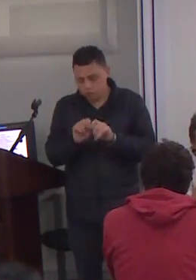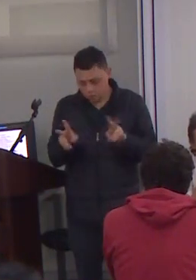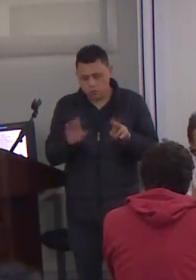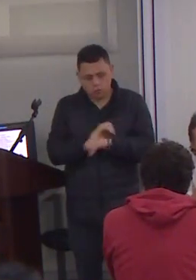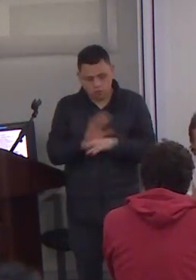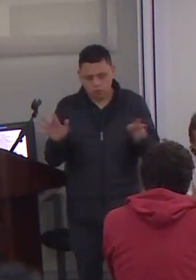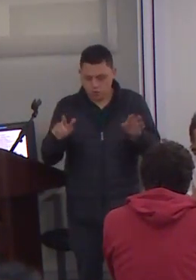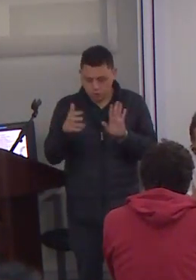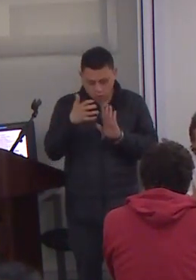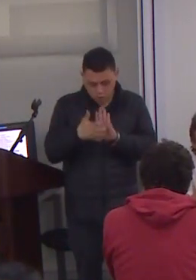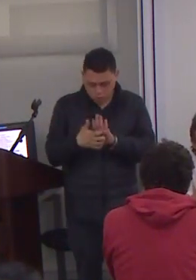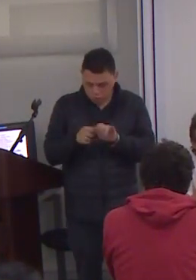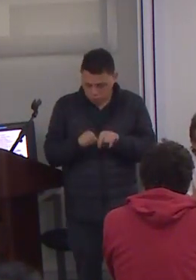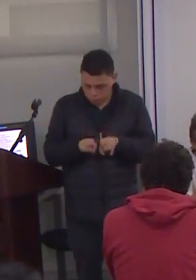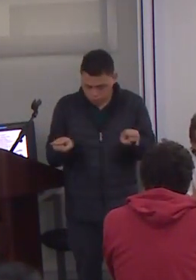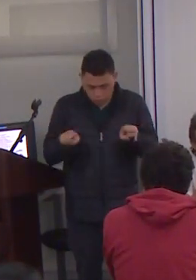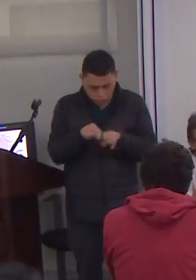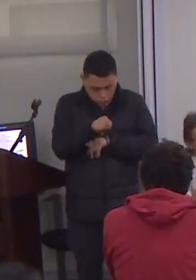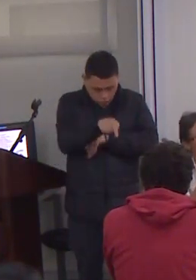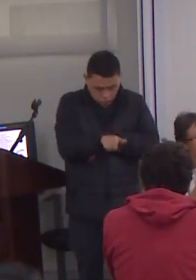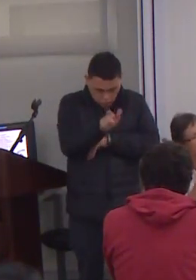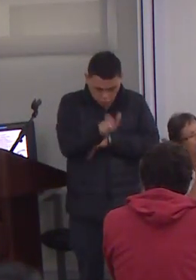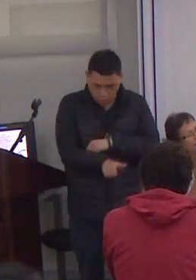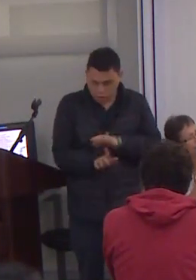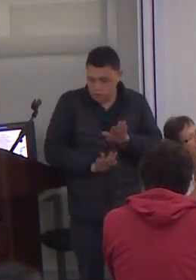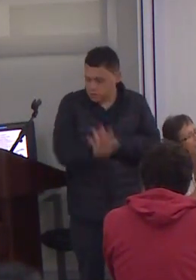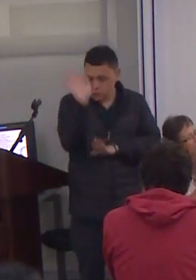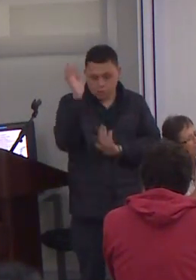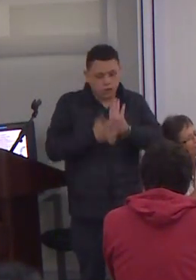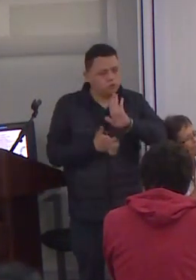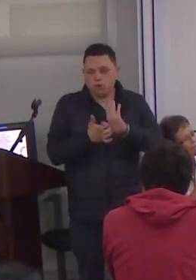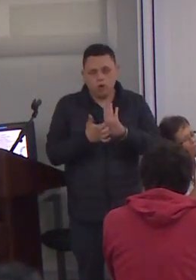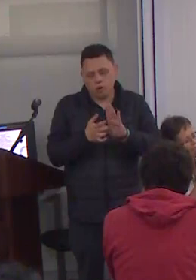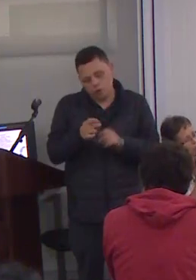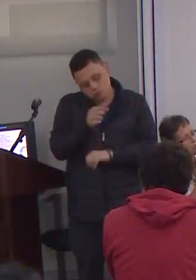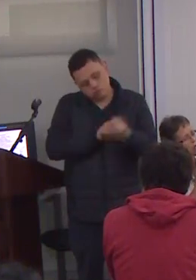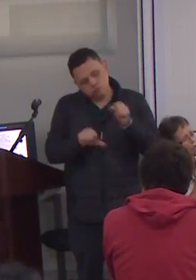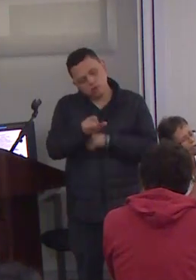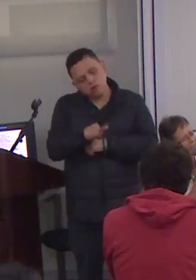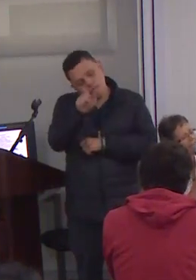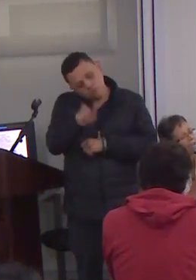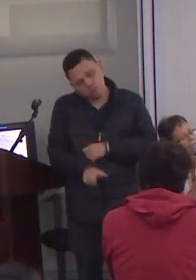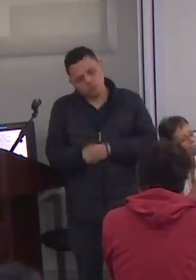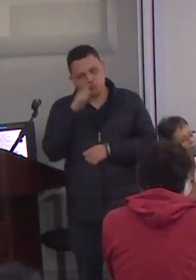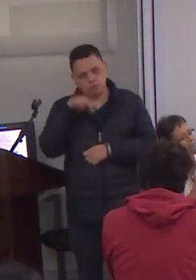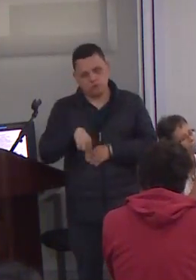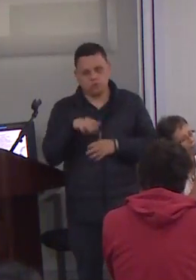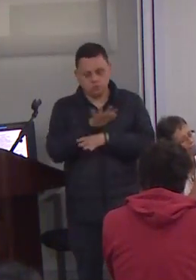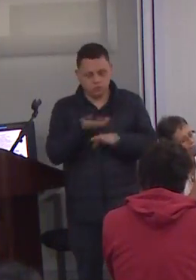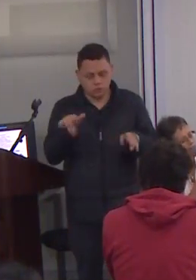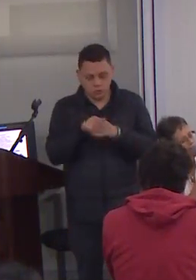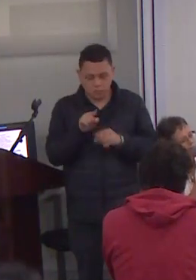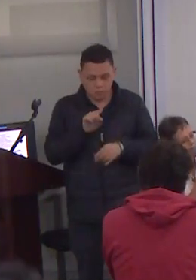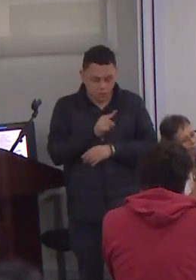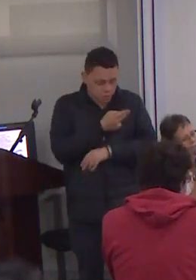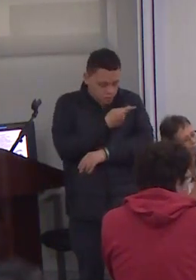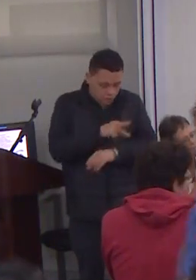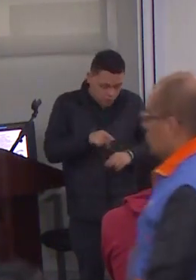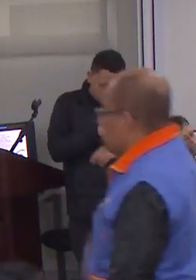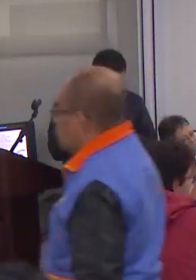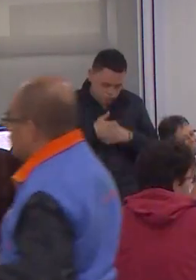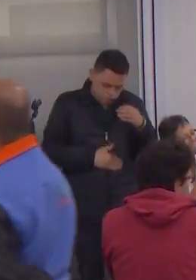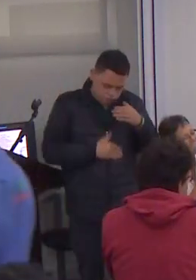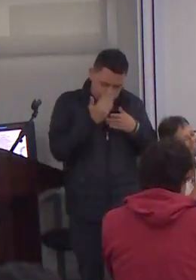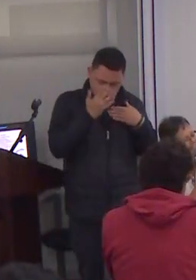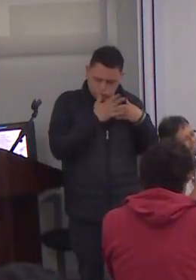diagnóstico el diagnóstico no los hace ellos entonces tenemos que empezar a cambiar esos modelos desde la primera infancia hacer